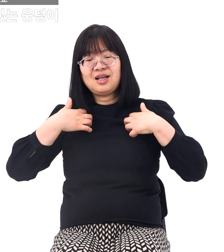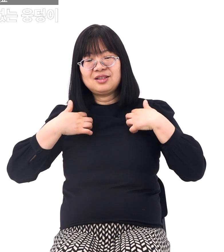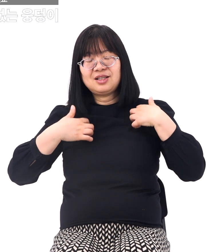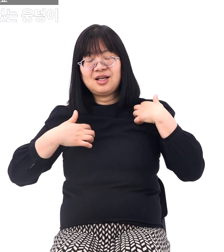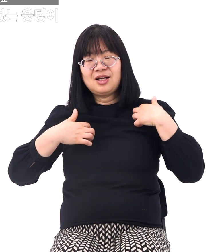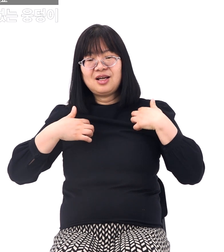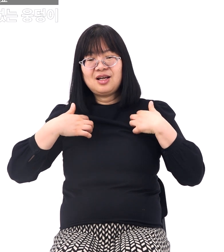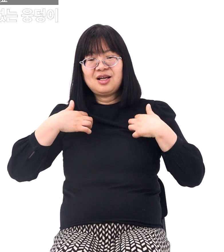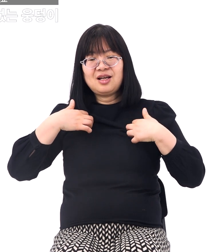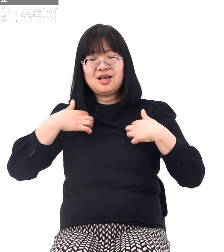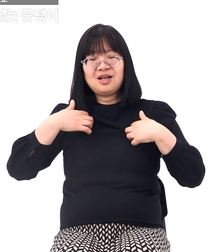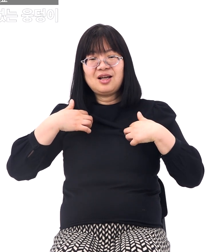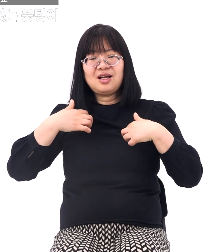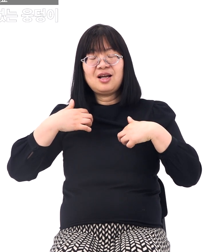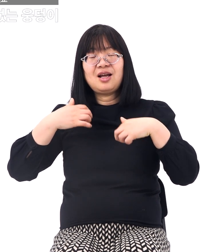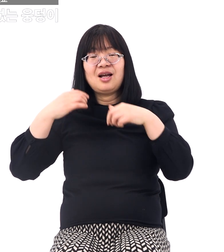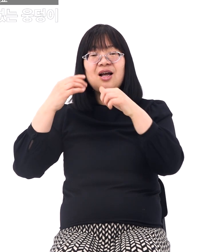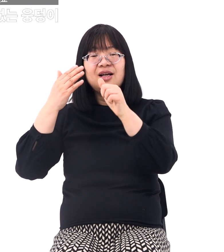기뻐하라